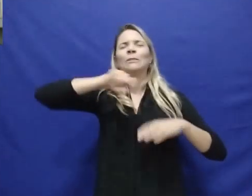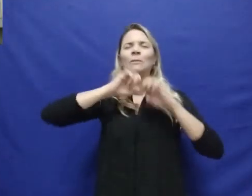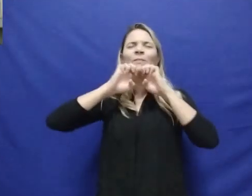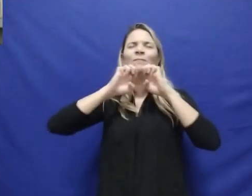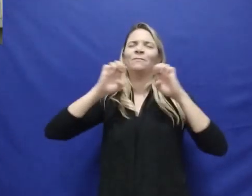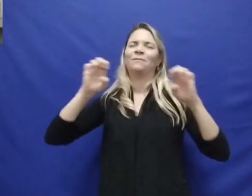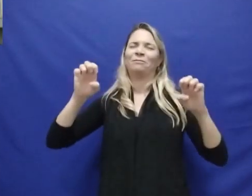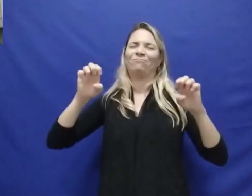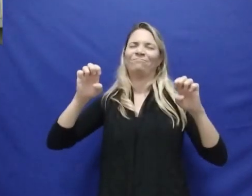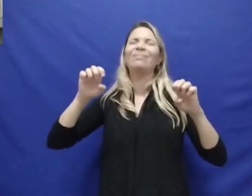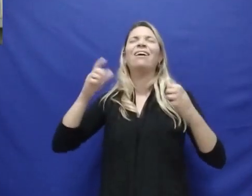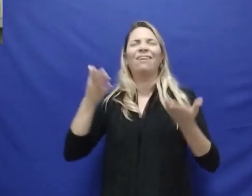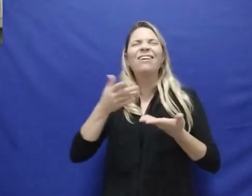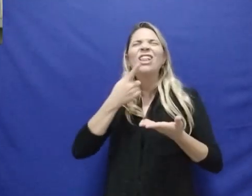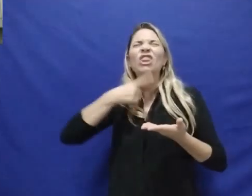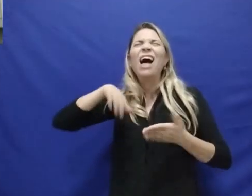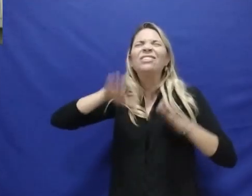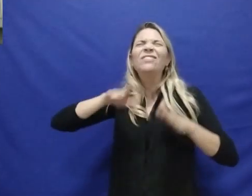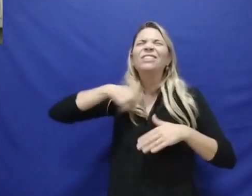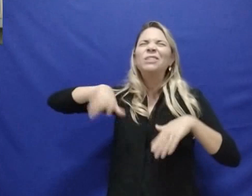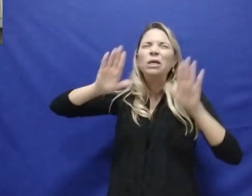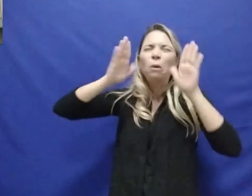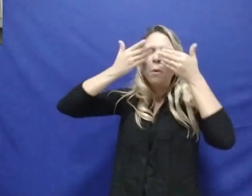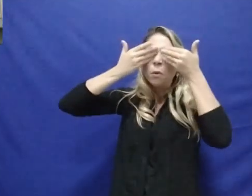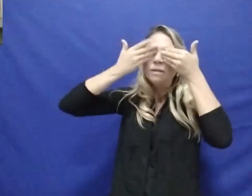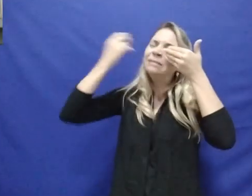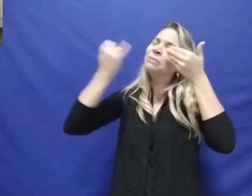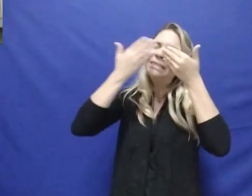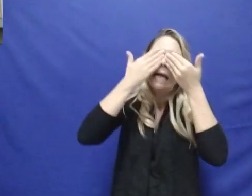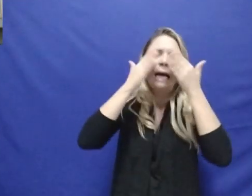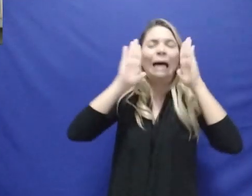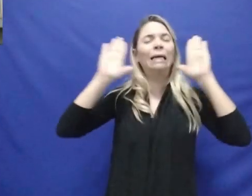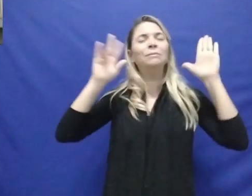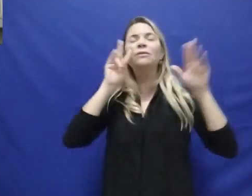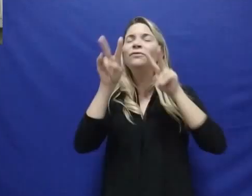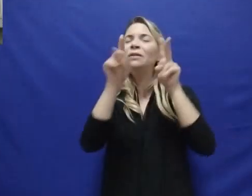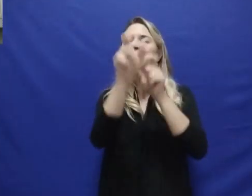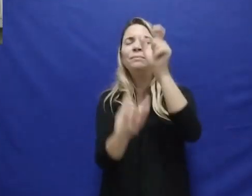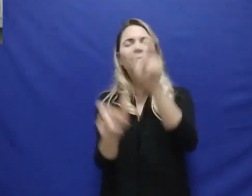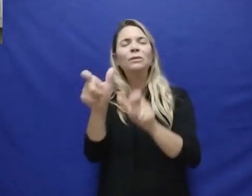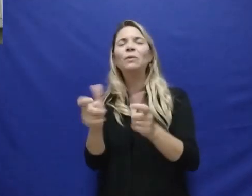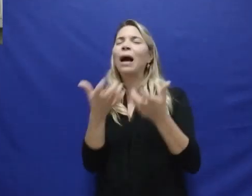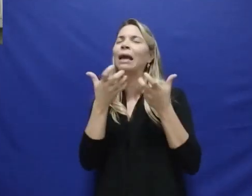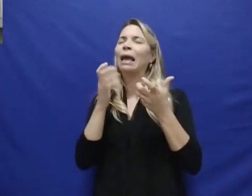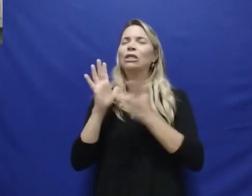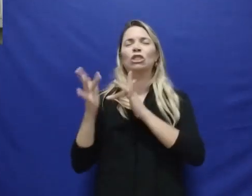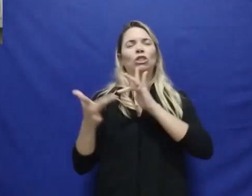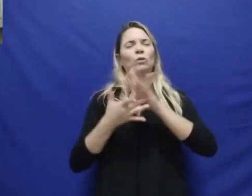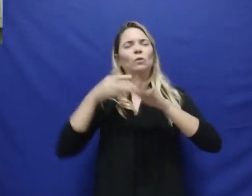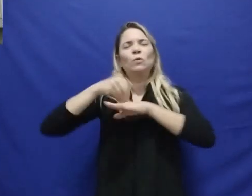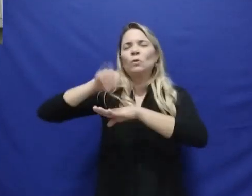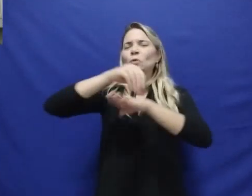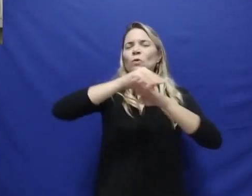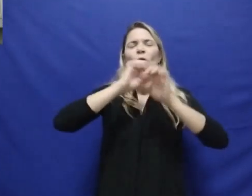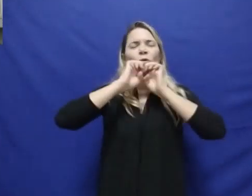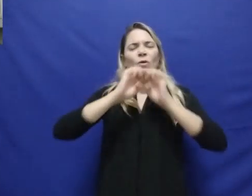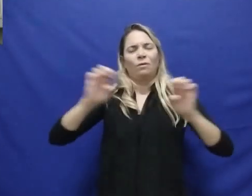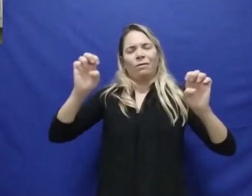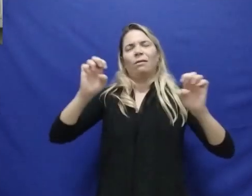já estão prontos para uma grande colheita. Semeemos, pois. Vamos orar? A tua igreja,